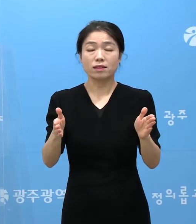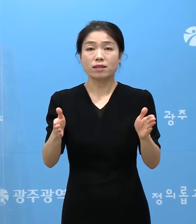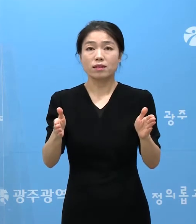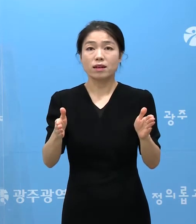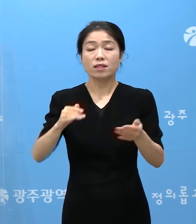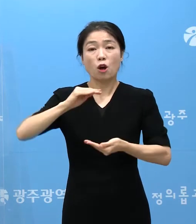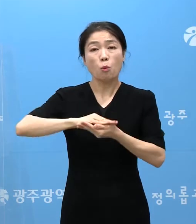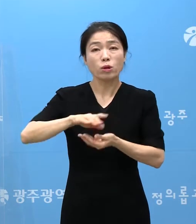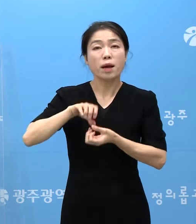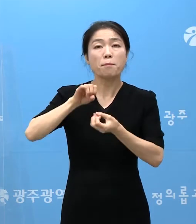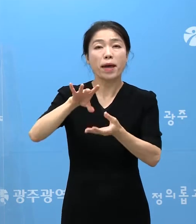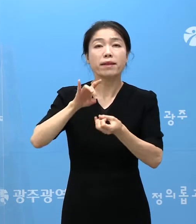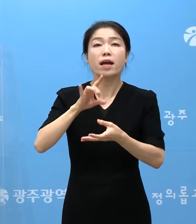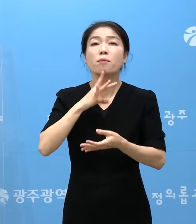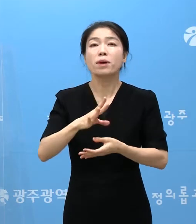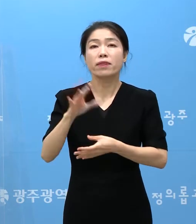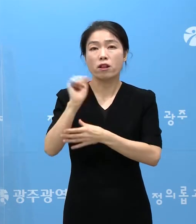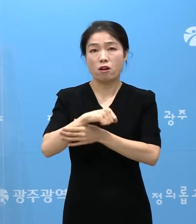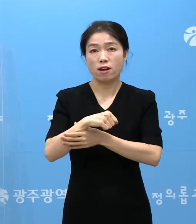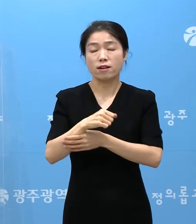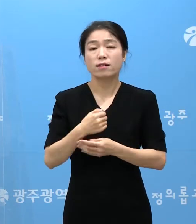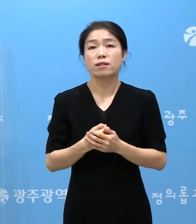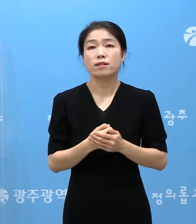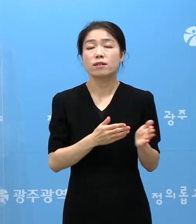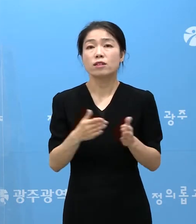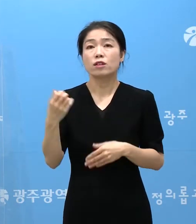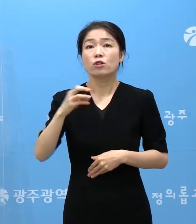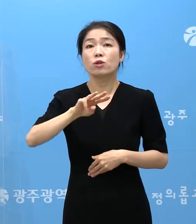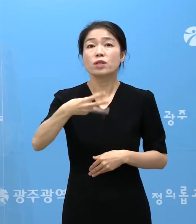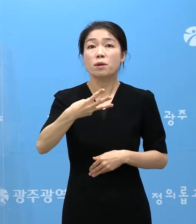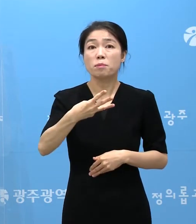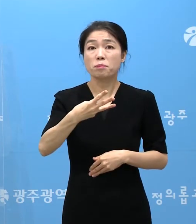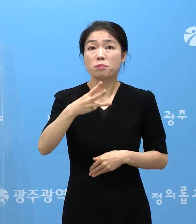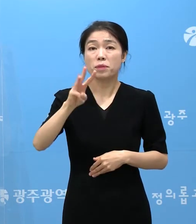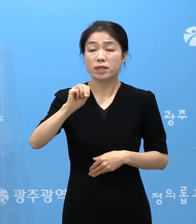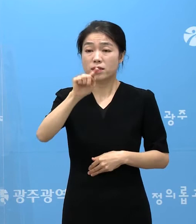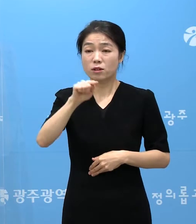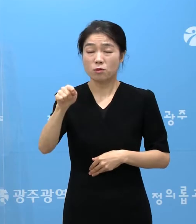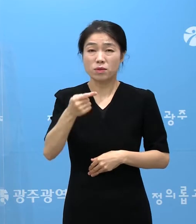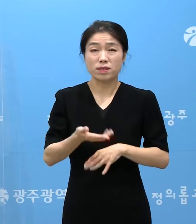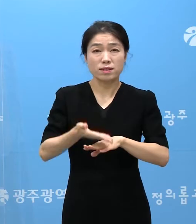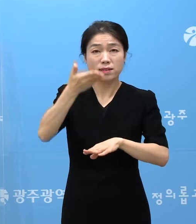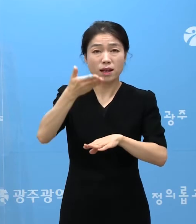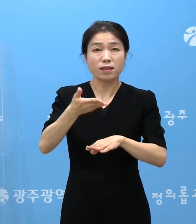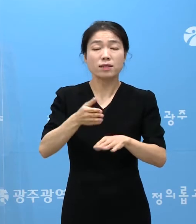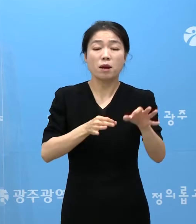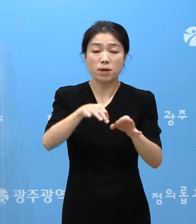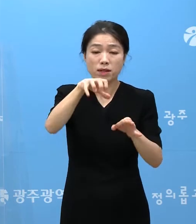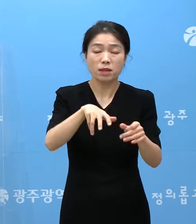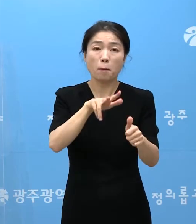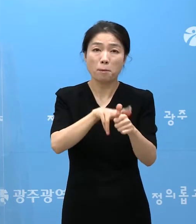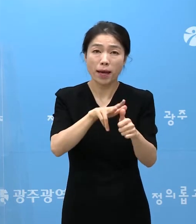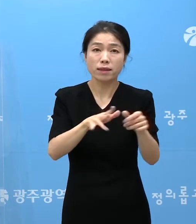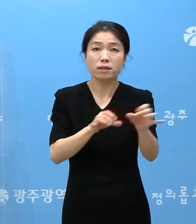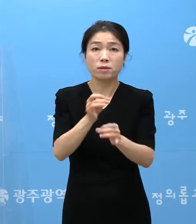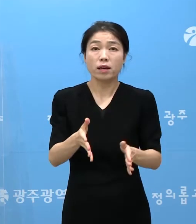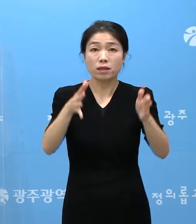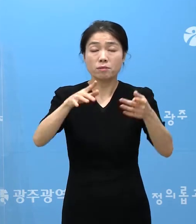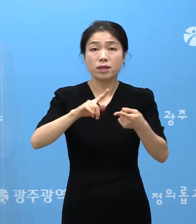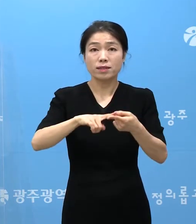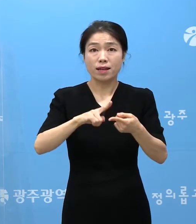05시까지는 포장 배달만 허용됩니다. 또한 300평방미터 이상 규모의 상점과 마트,